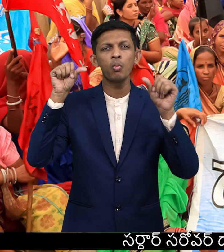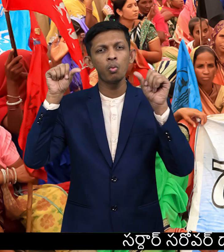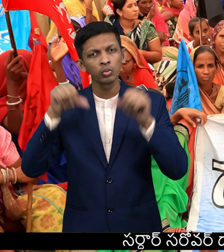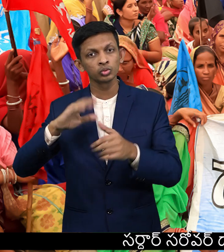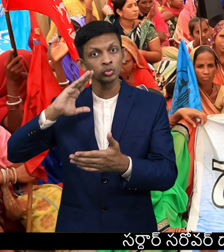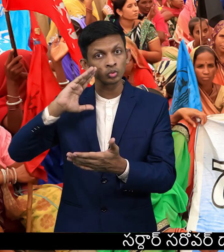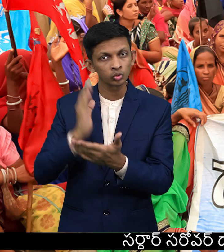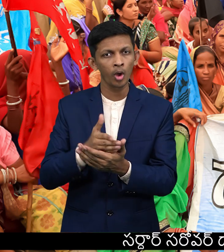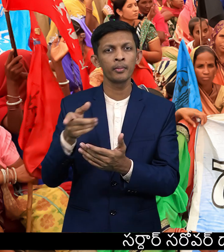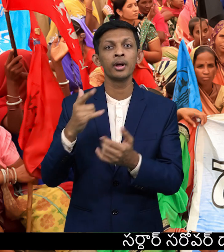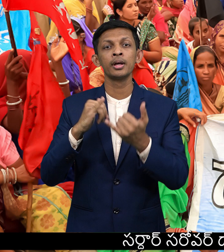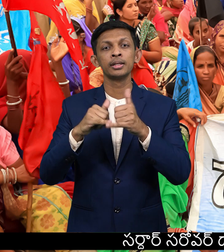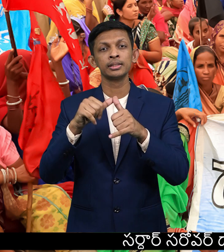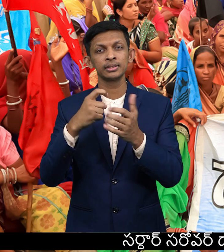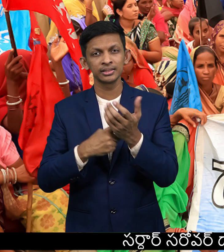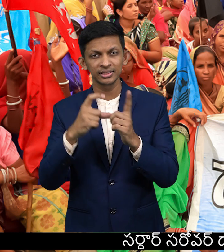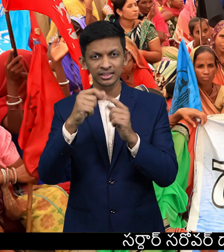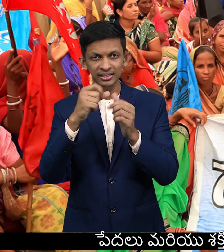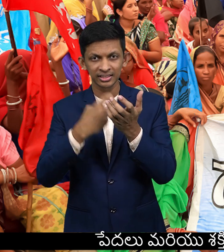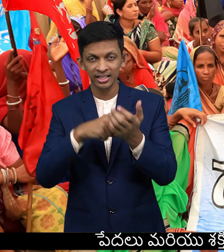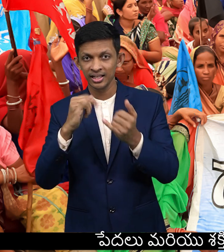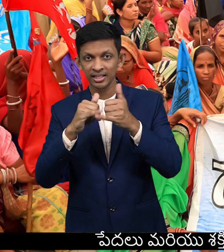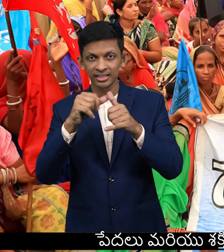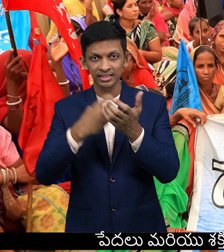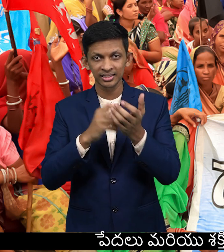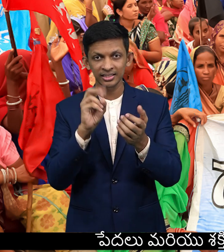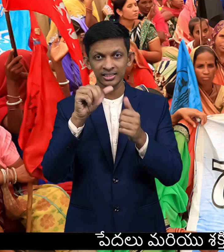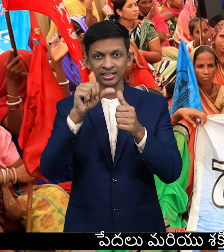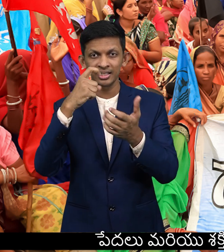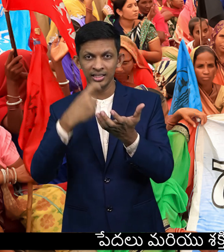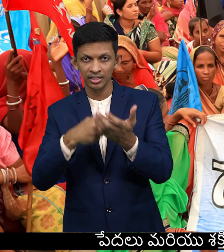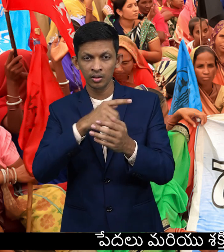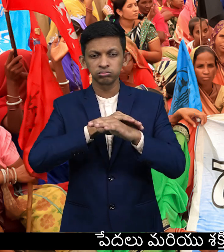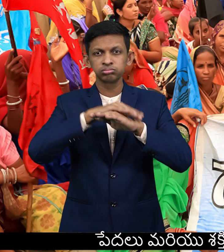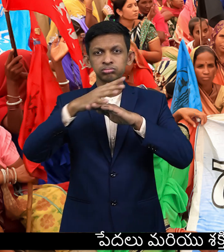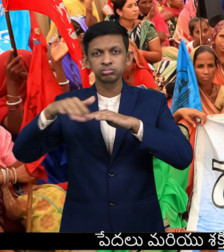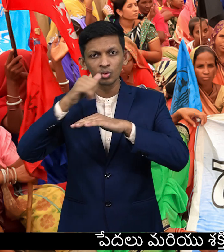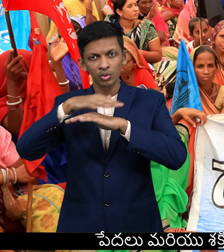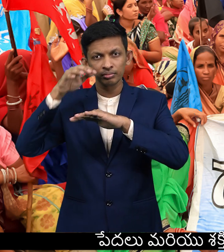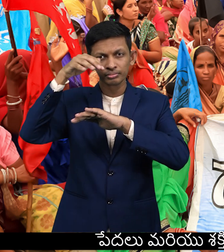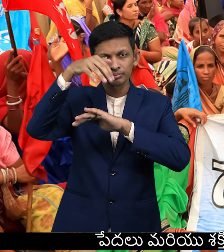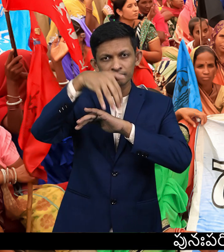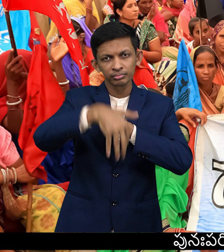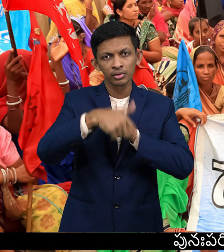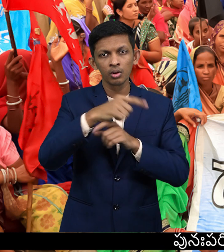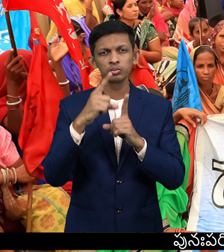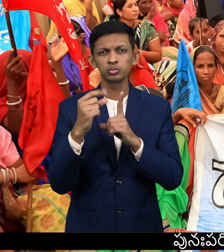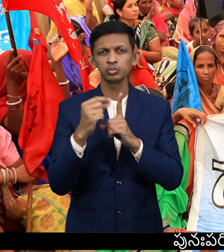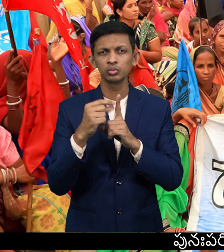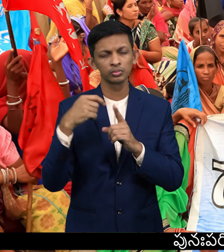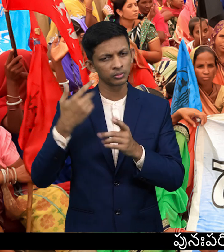సర్దార్ సరోవర్ డ్యాంను ఆపడంలో విఫలమైనప్పటికీ పేదలు మరియు శక్తిమంతులపై అభివృద్ధి యొక్క ప్రభావాన్ని